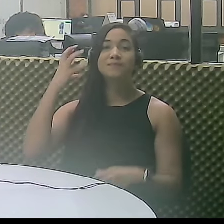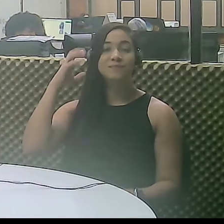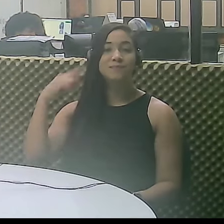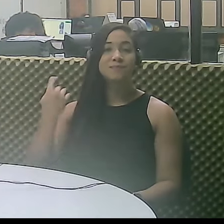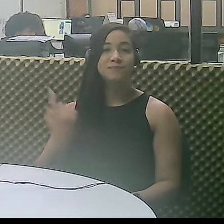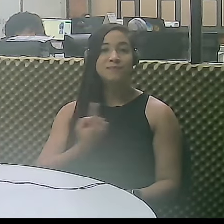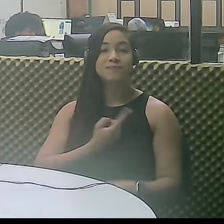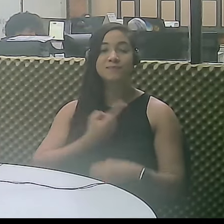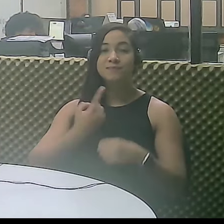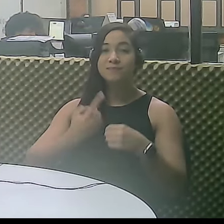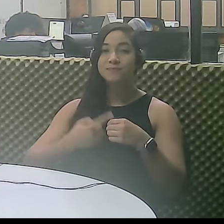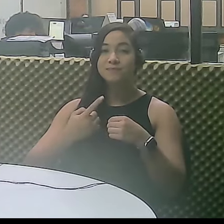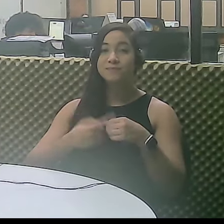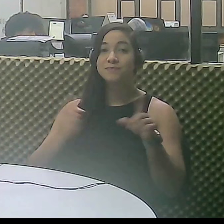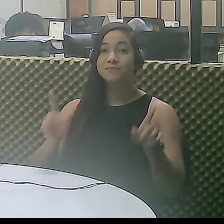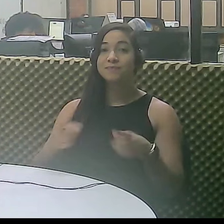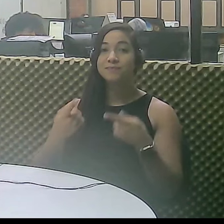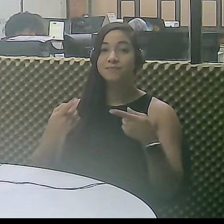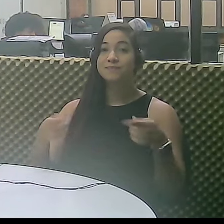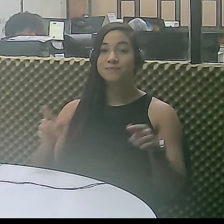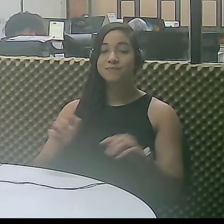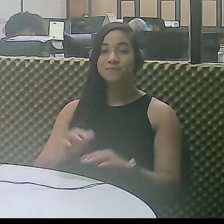Rádio Nossa Cidade.